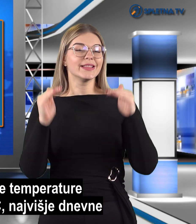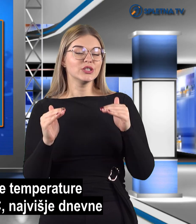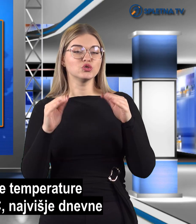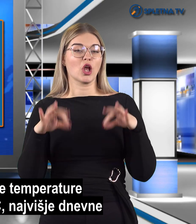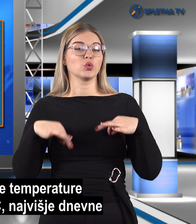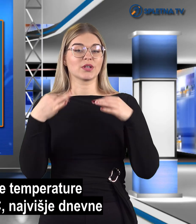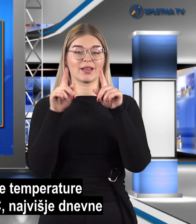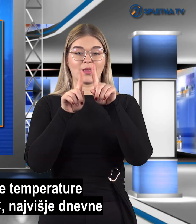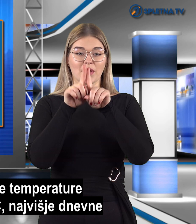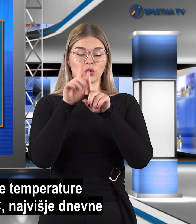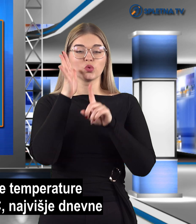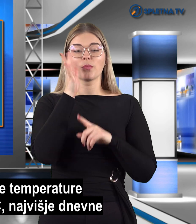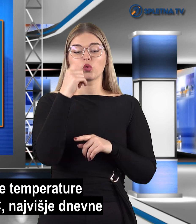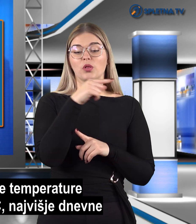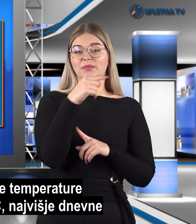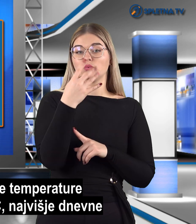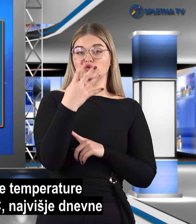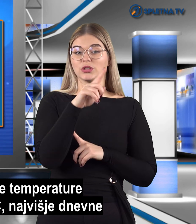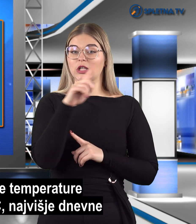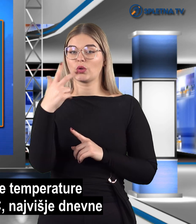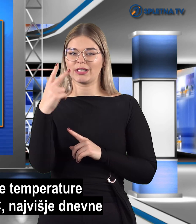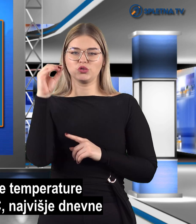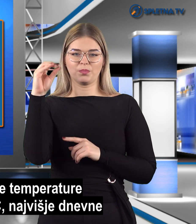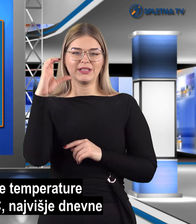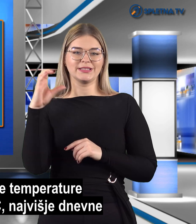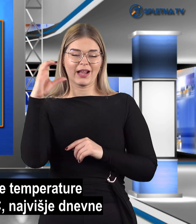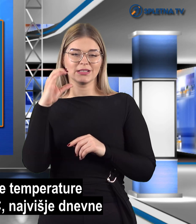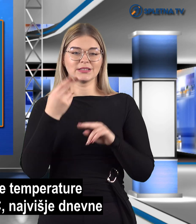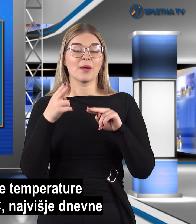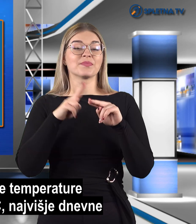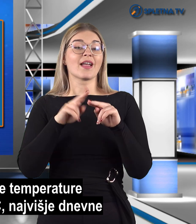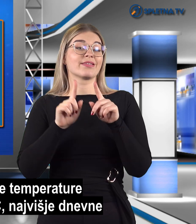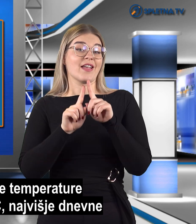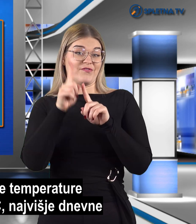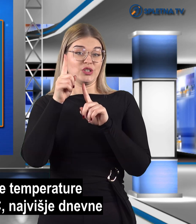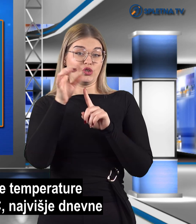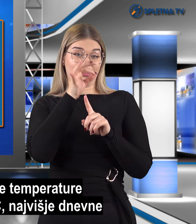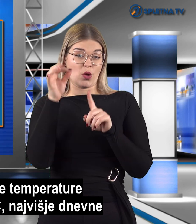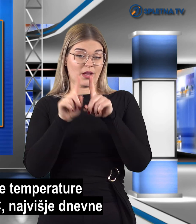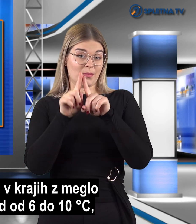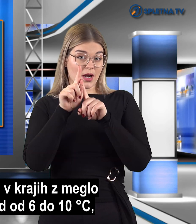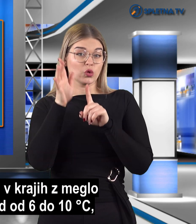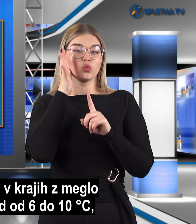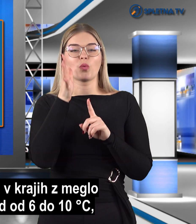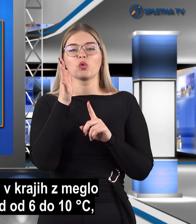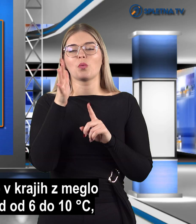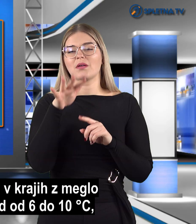Najnižje jutranje temperature bodo od -4 do 3 stopinje Celzija, najvišje dnevne temperature bodo v krajih z meglo okoli 5